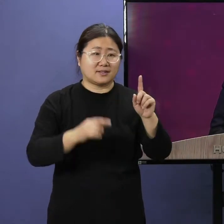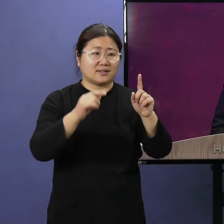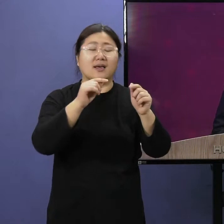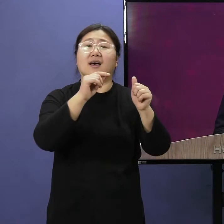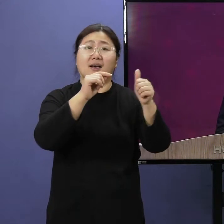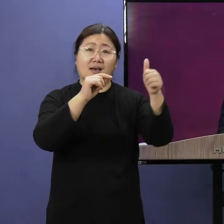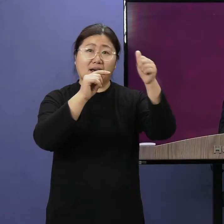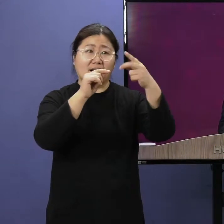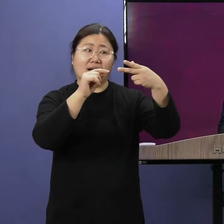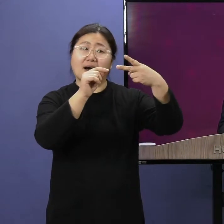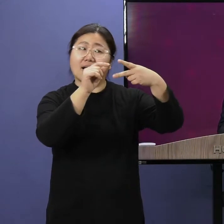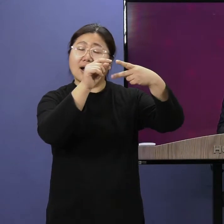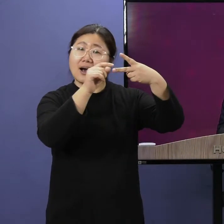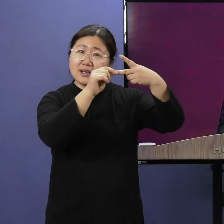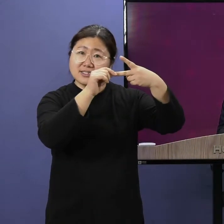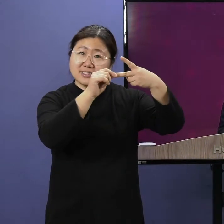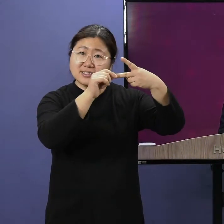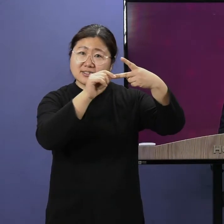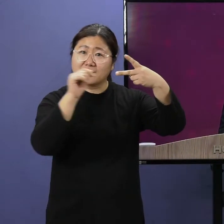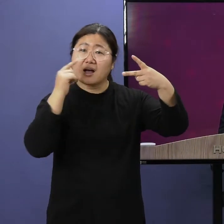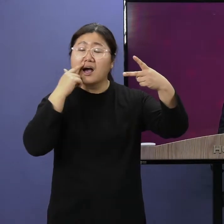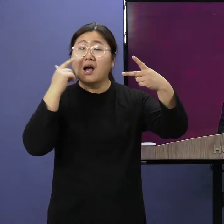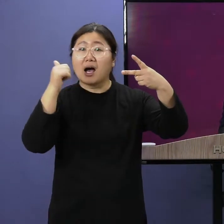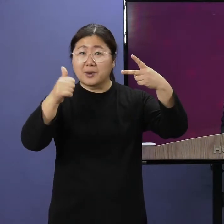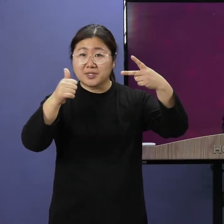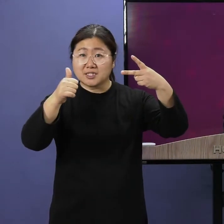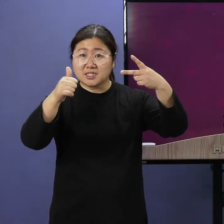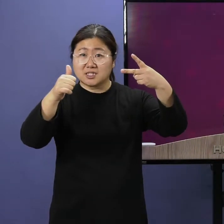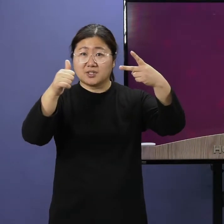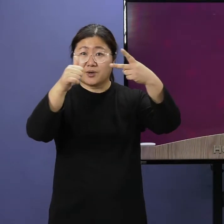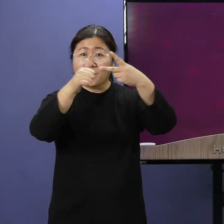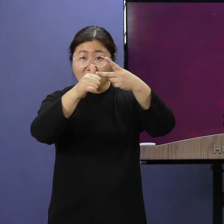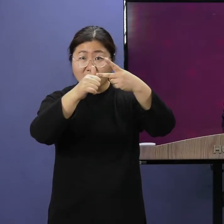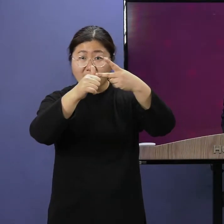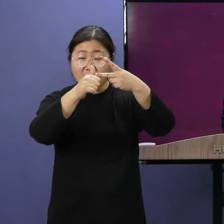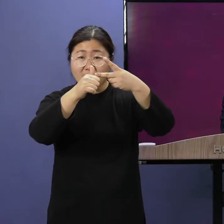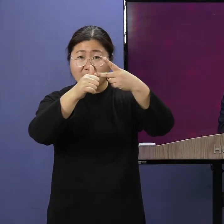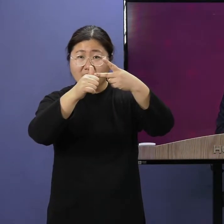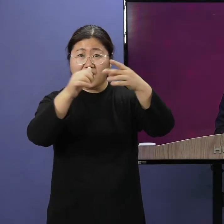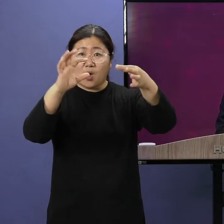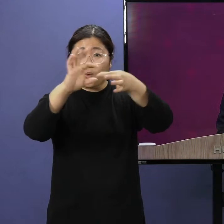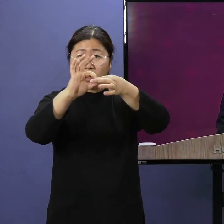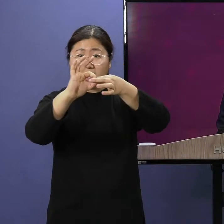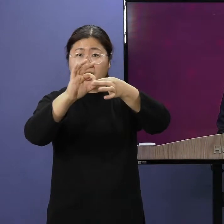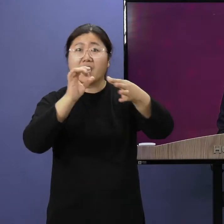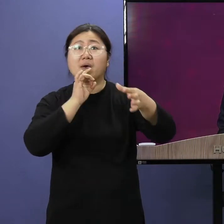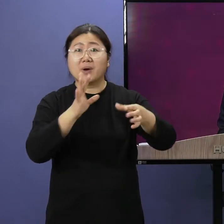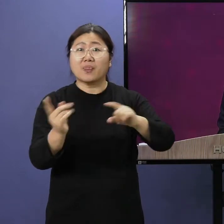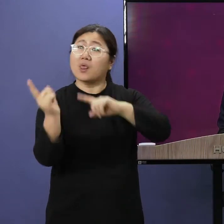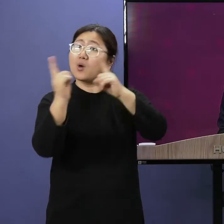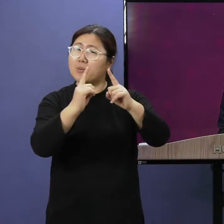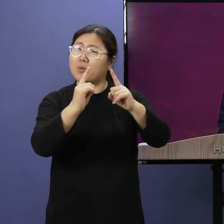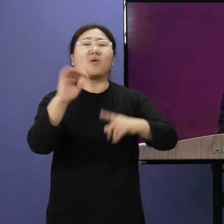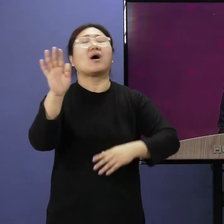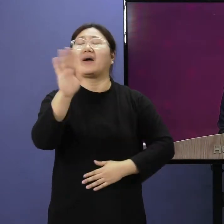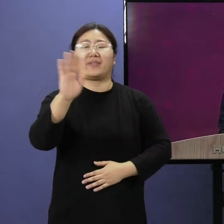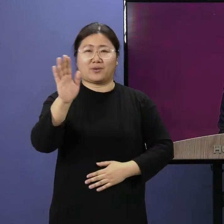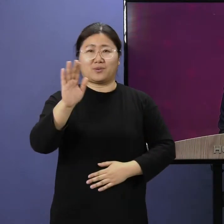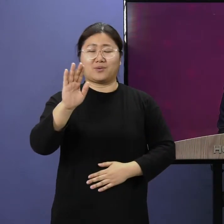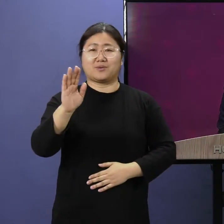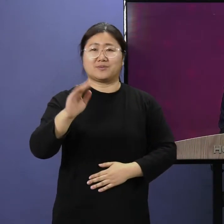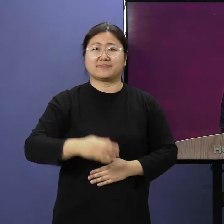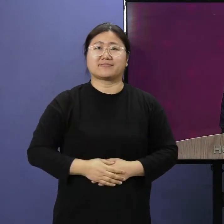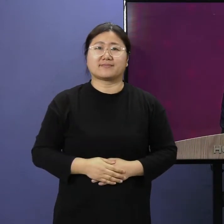이스라엘은 마을 공동체입니다. 이것은 말만 마을 공동체가 아니라 그들은